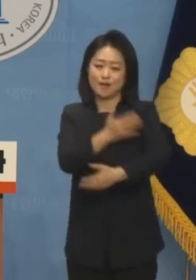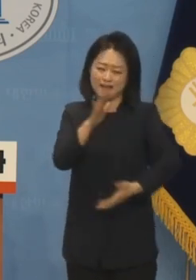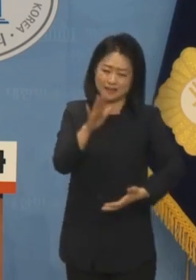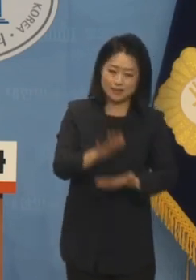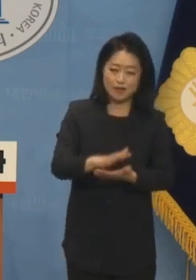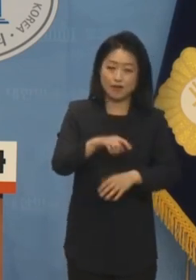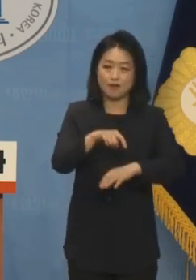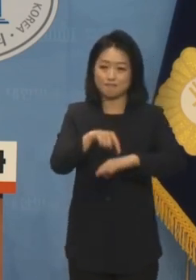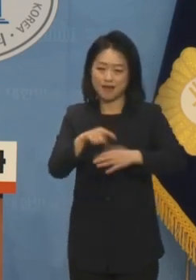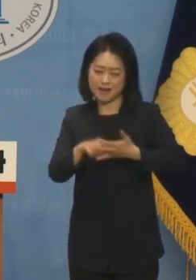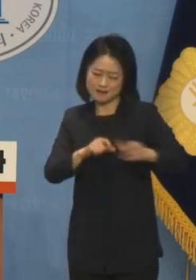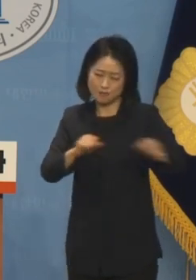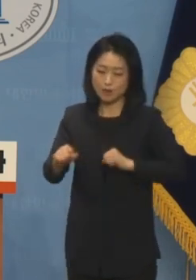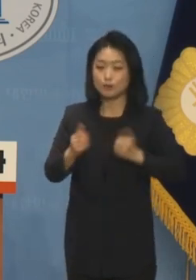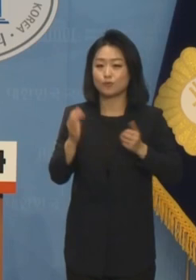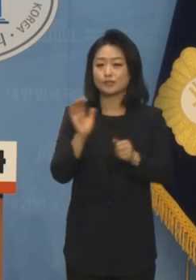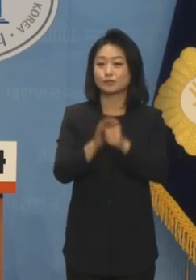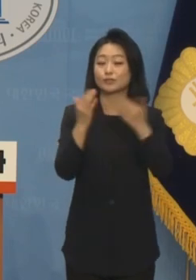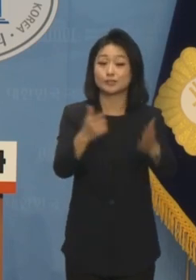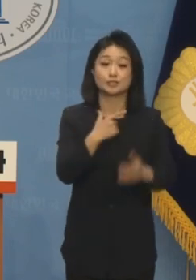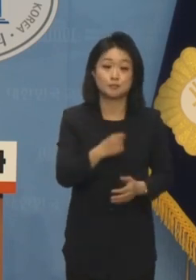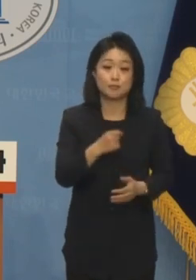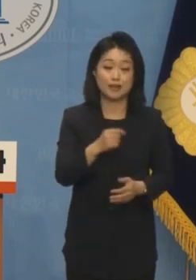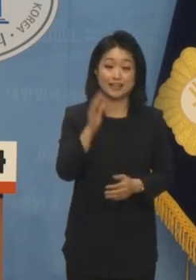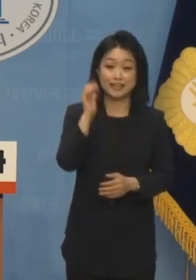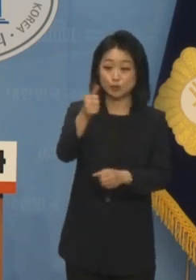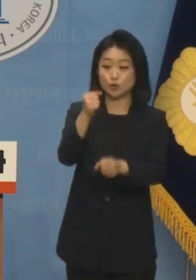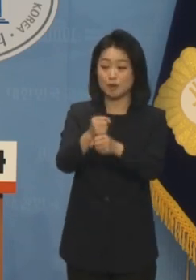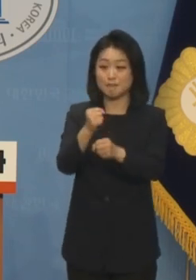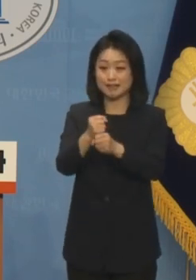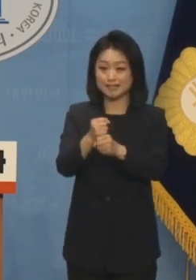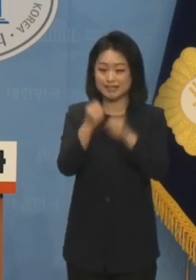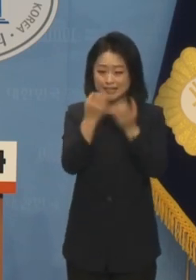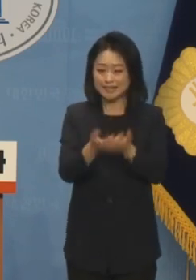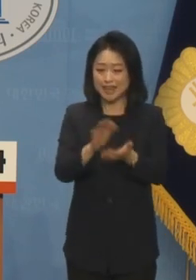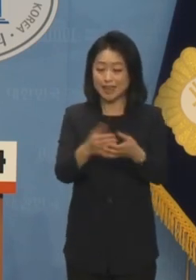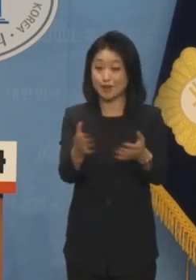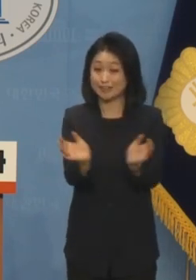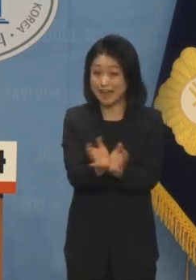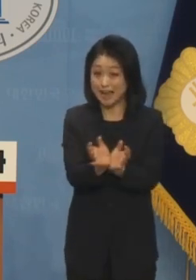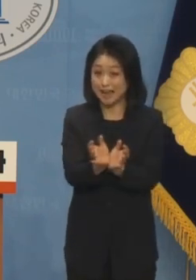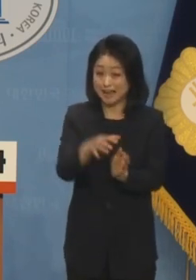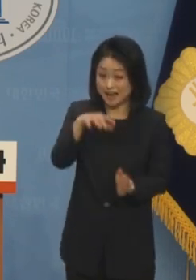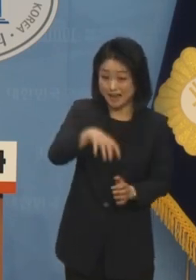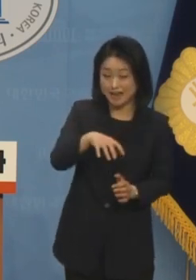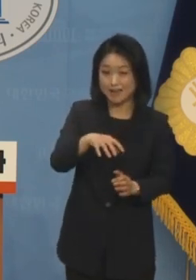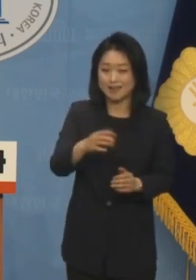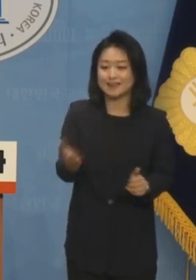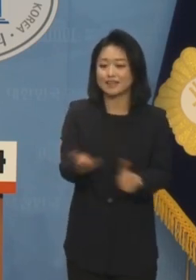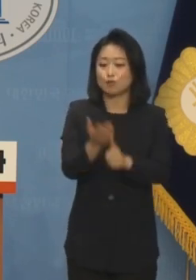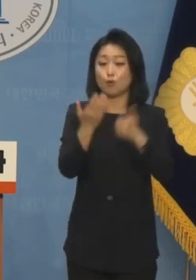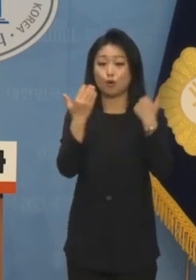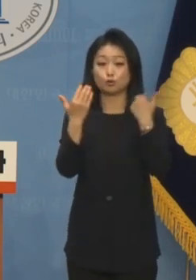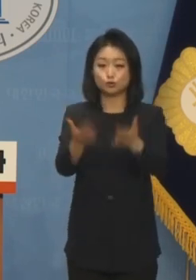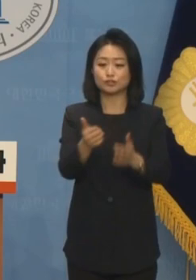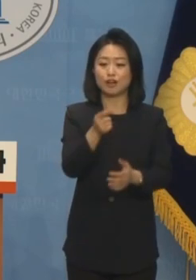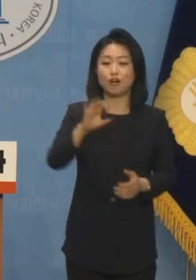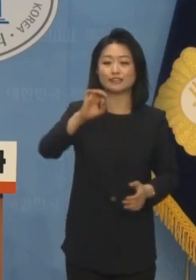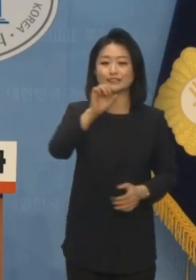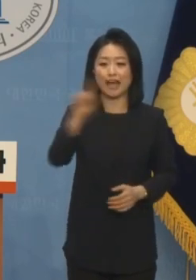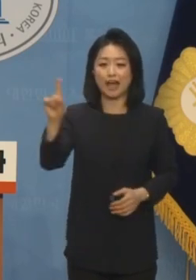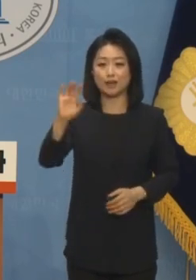열정을 쏟아붓겠습니다. 대통령을 만드는 개혁신당, 개혁신당을 그렇게 키워내는